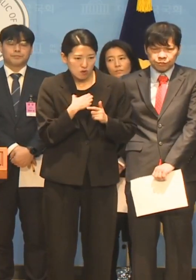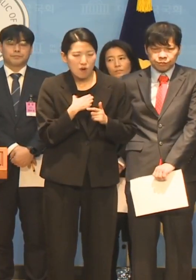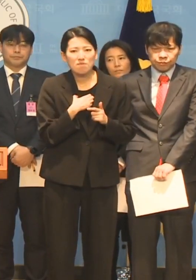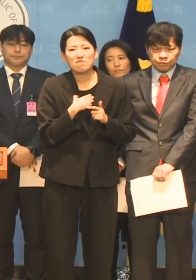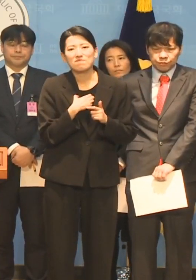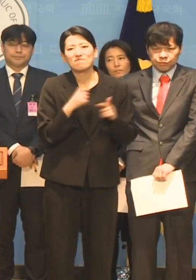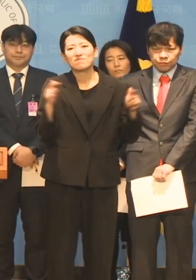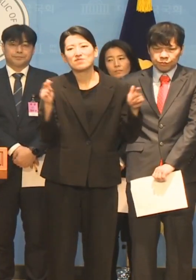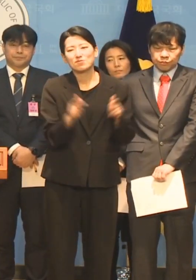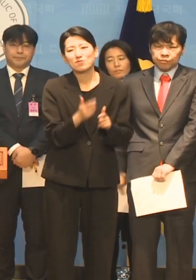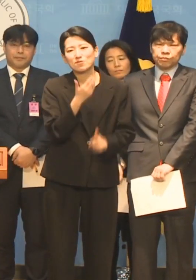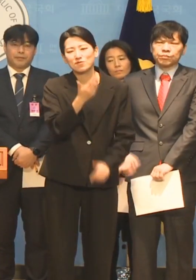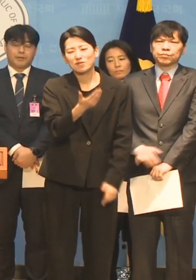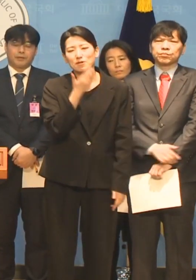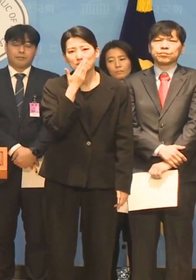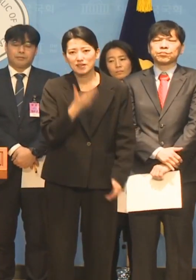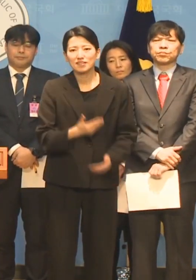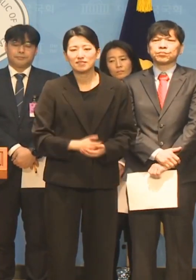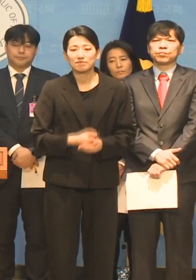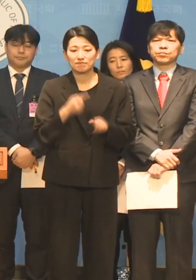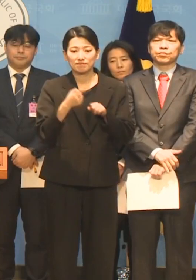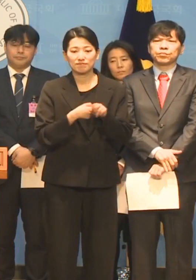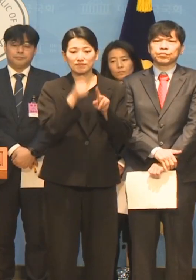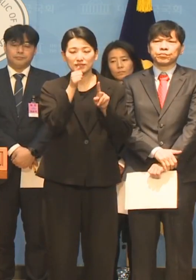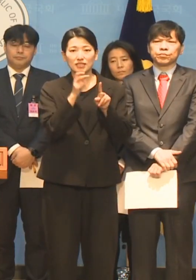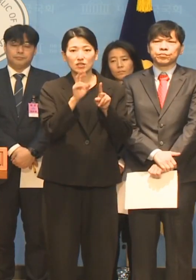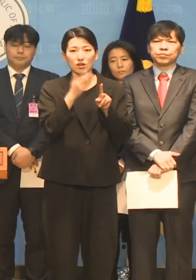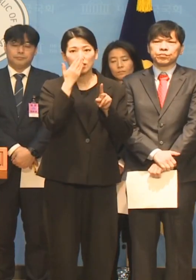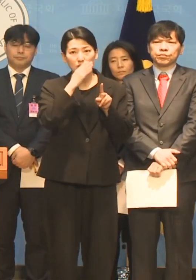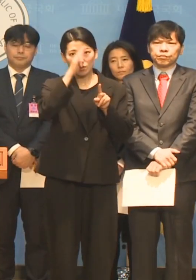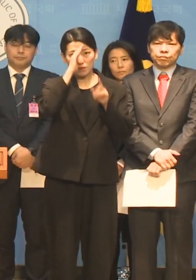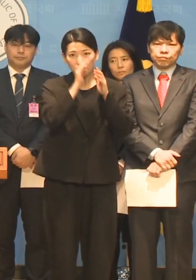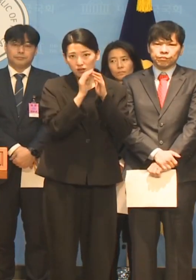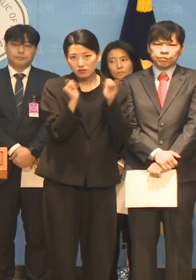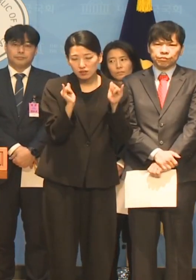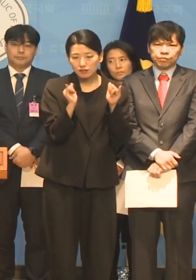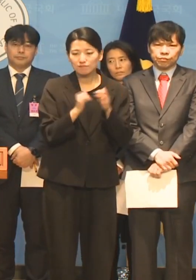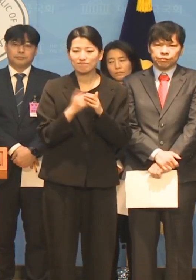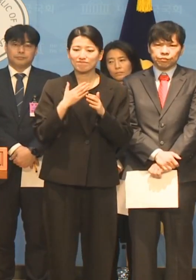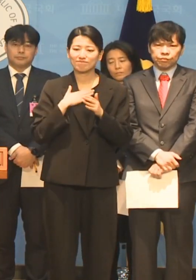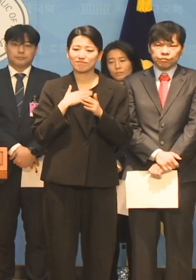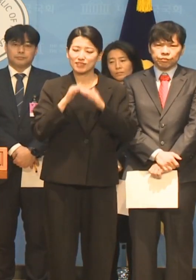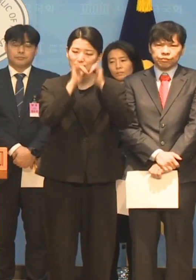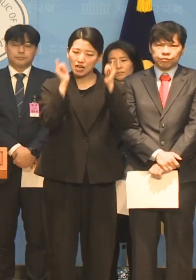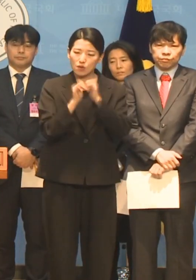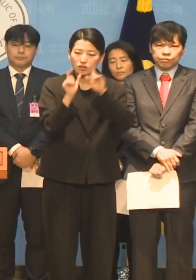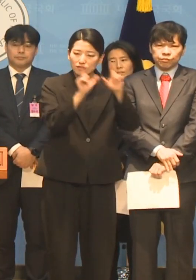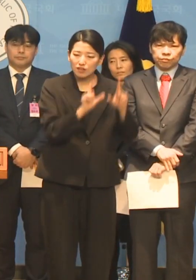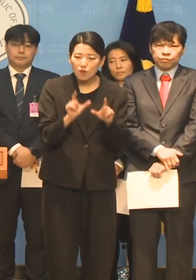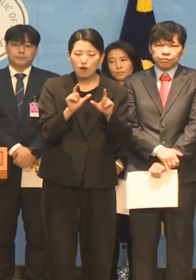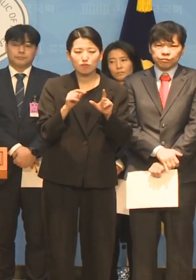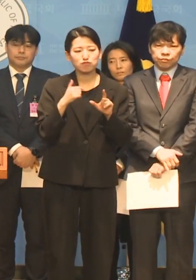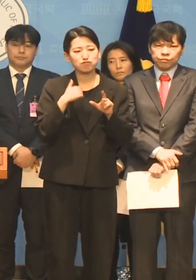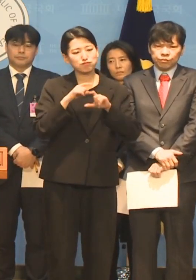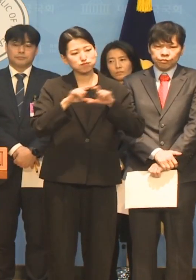것입니다. 이를 통해 일형당뇨병 환자들이 생활 반경과 사회 내 역할을 회복하고